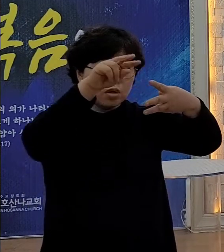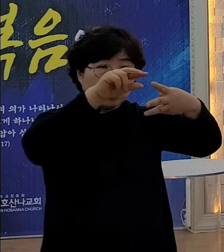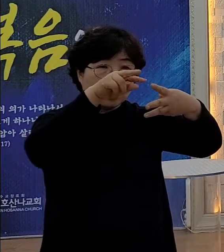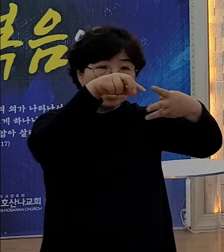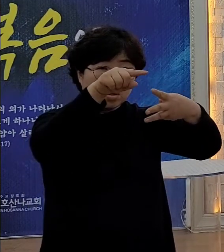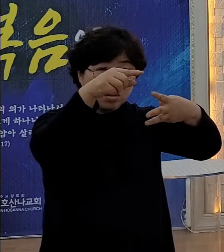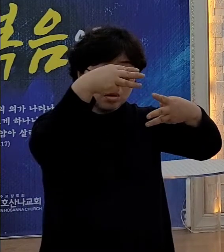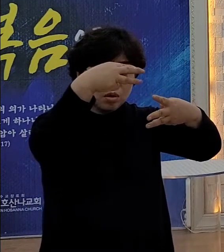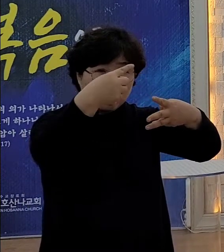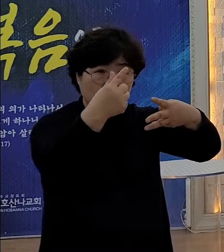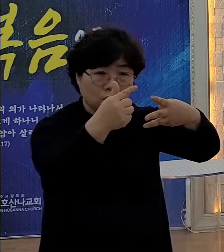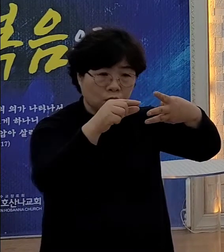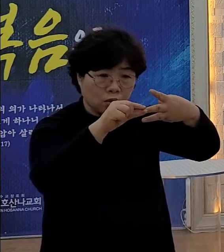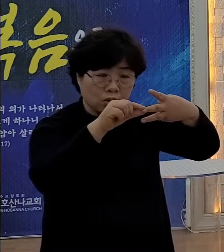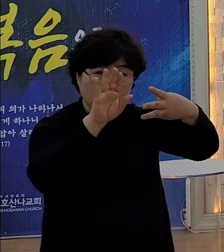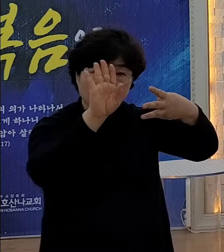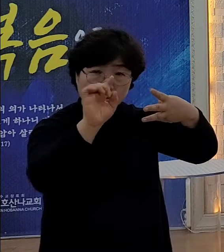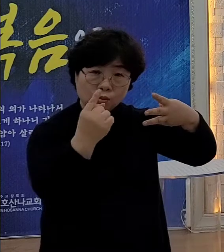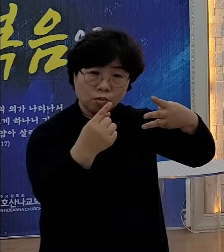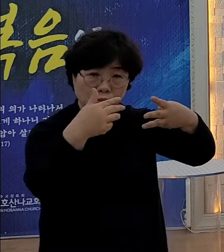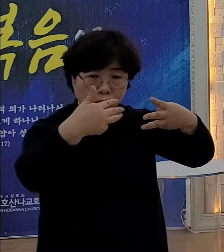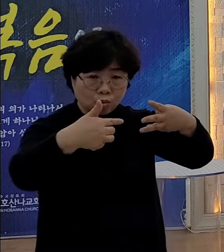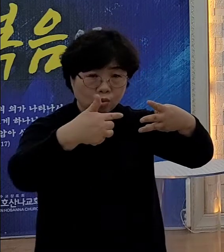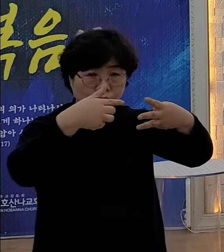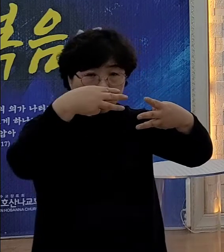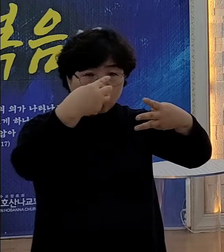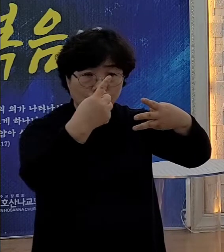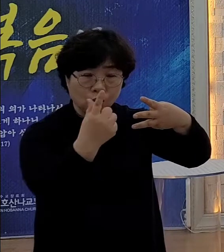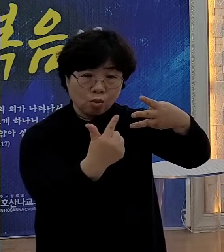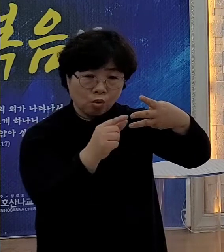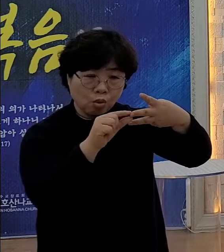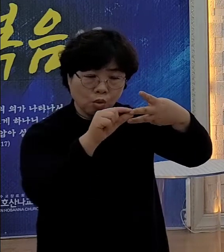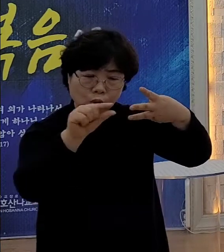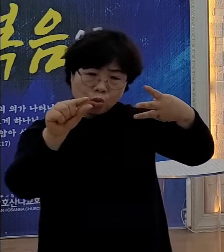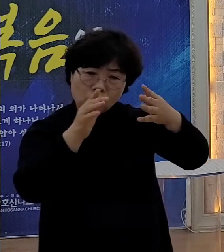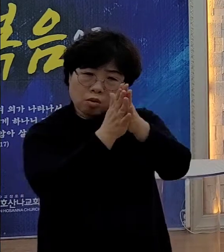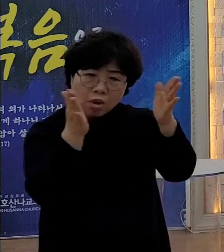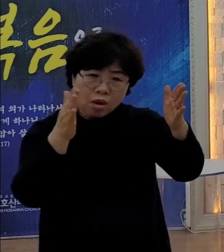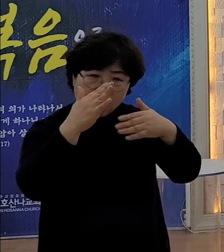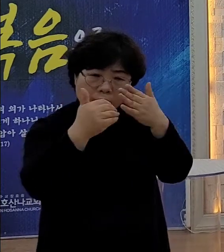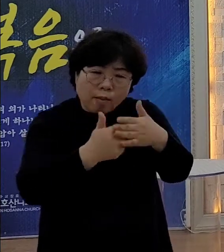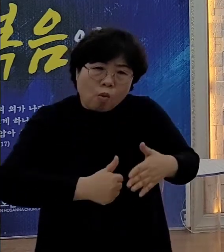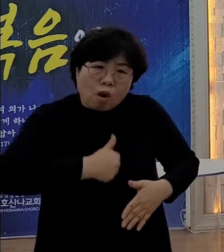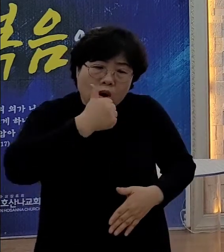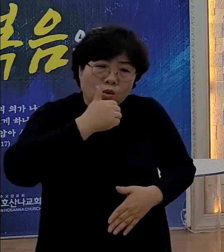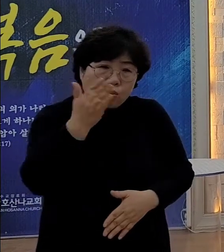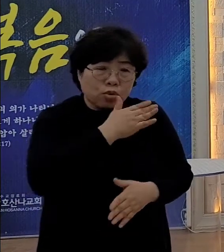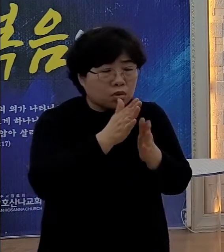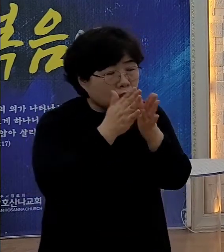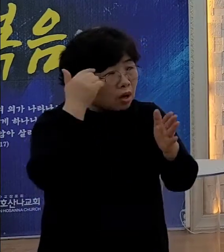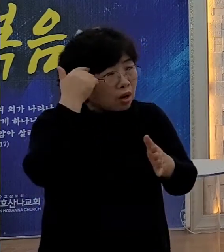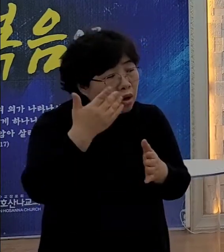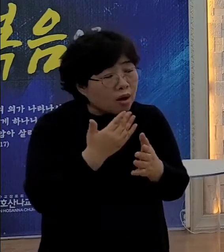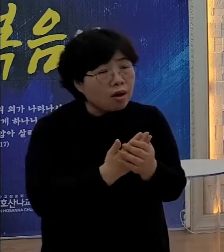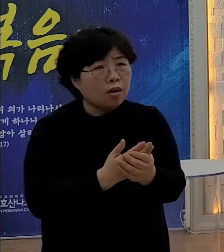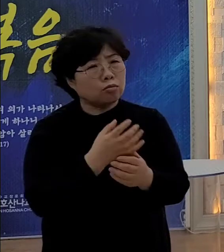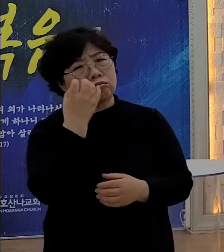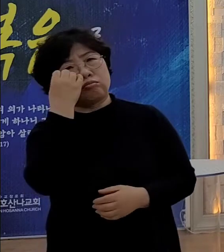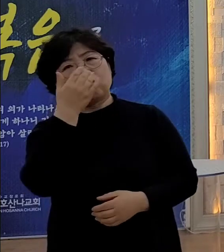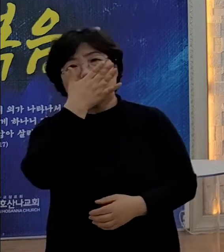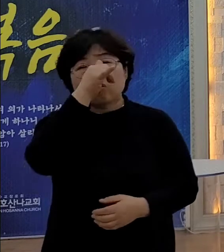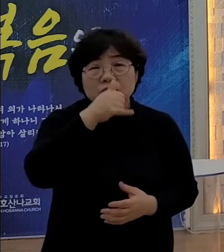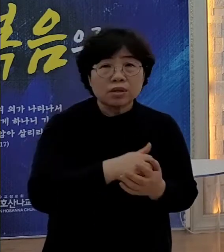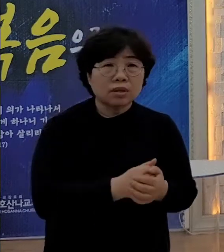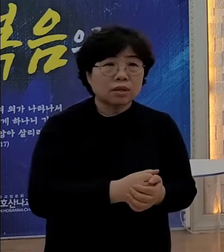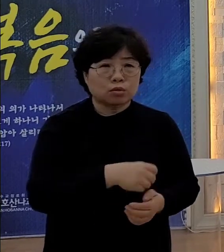하나님의 진노의 말씀으로 시작할 수 있을까? 여러분, 그런 생각 안 들어보셨어요? 지금